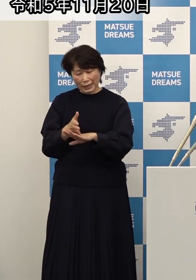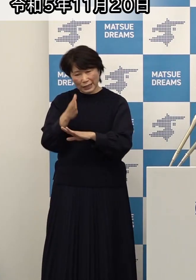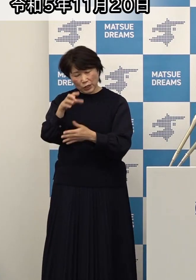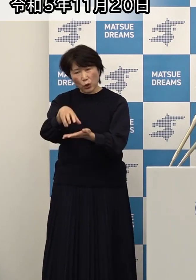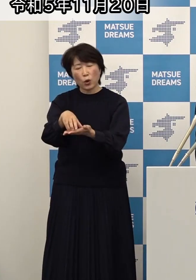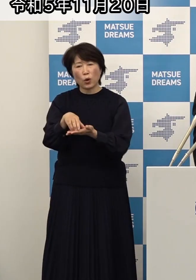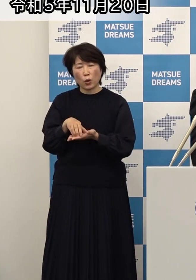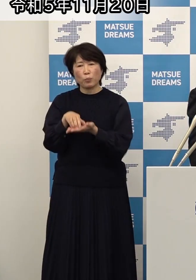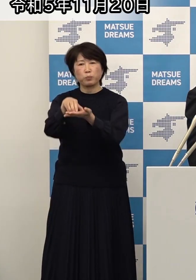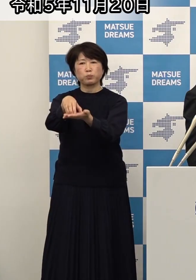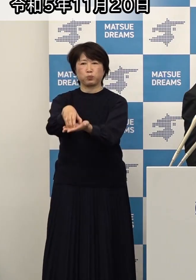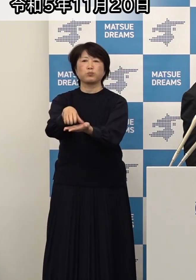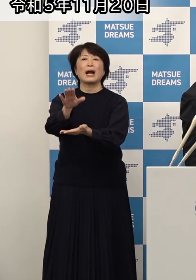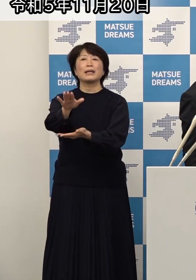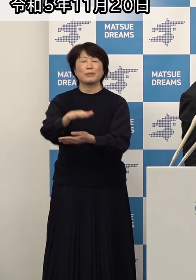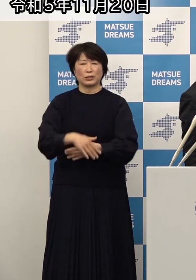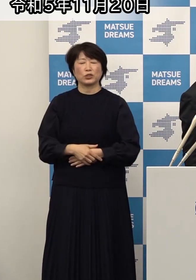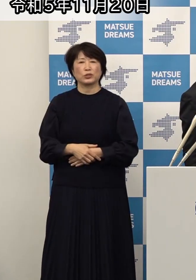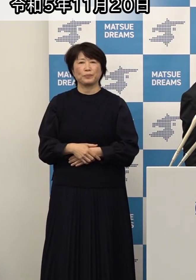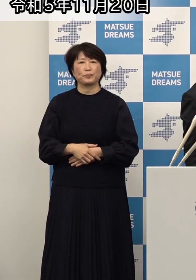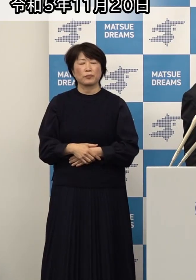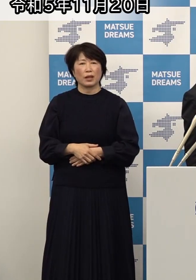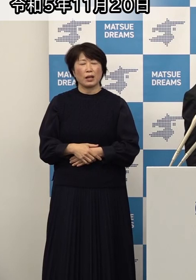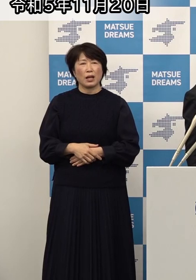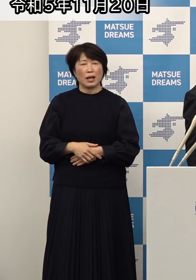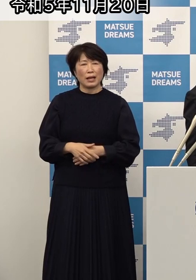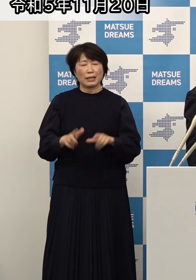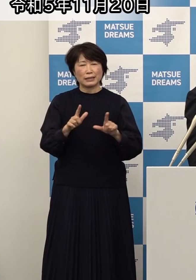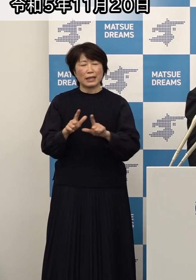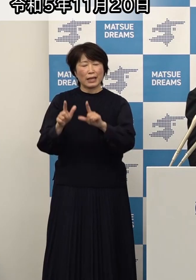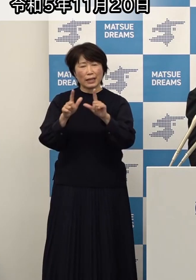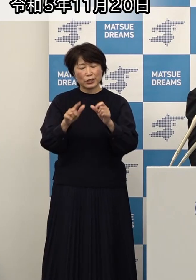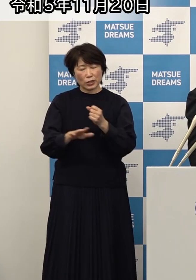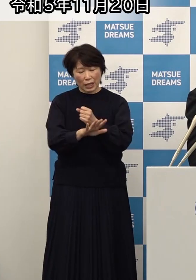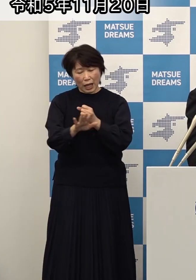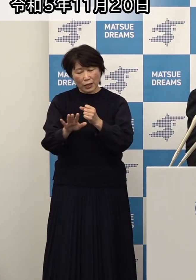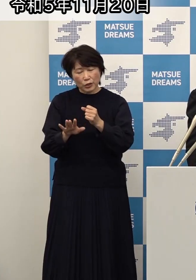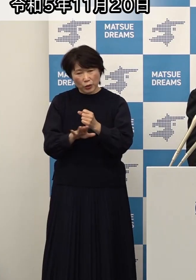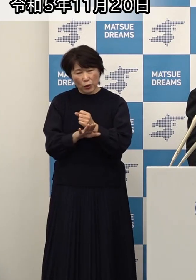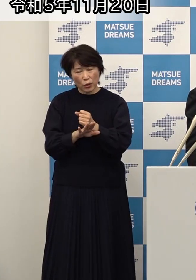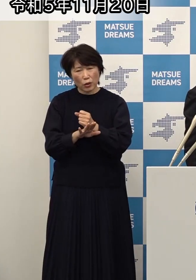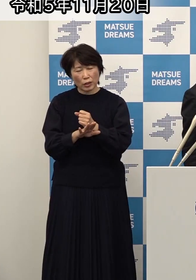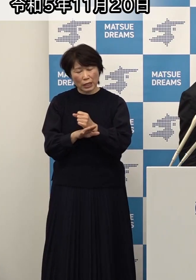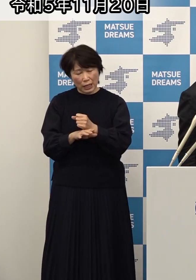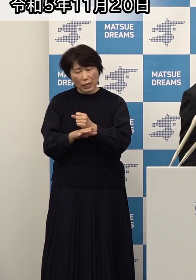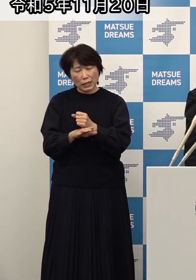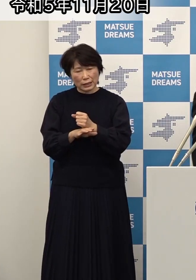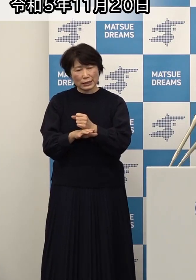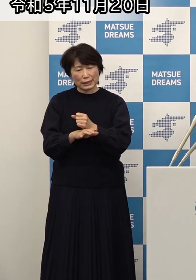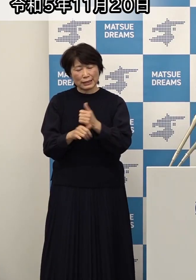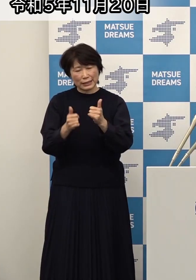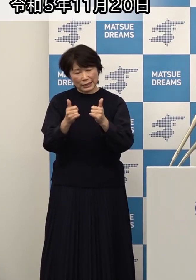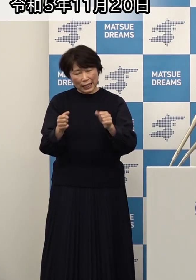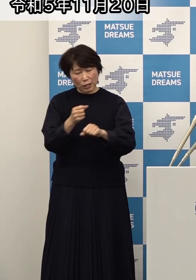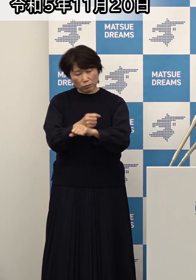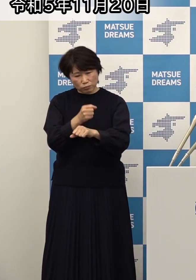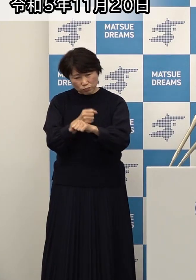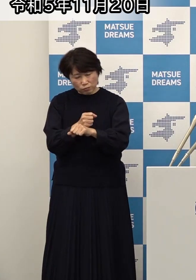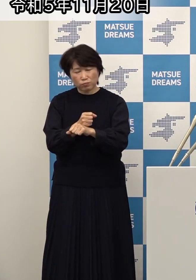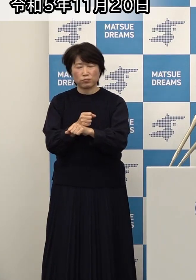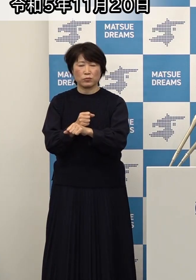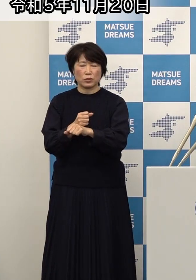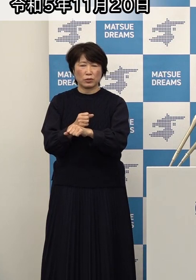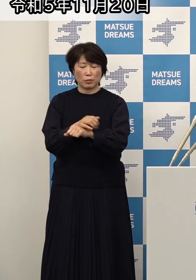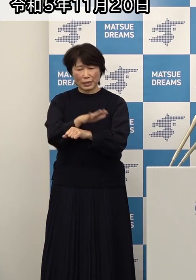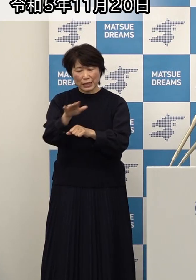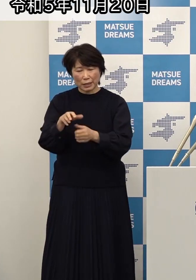定しております。松江市生活環境保全功労者の表彰、またクリーン松江というゴミ収